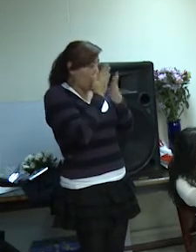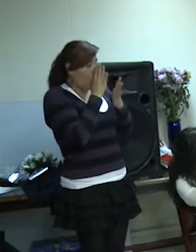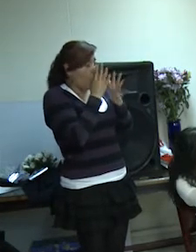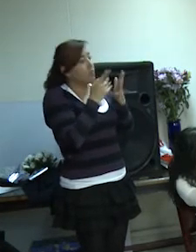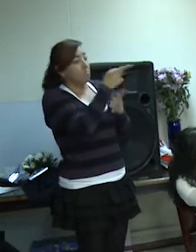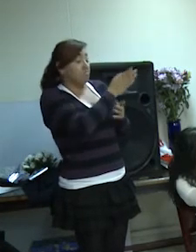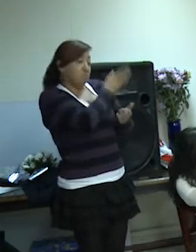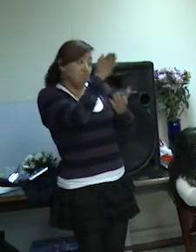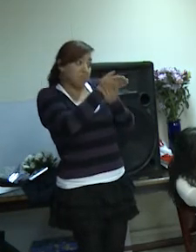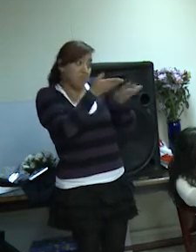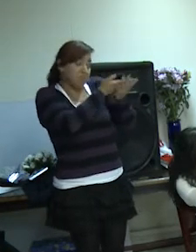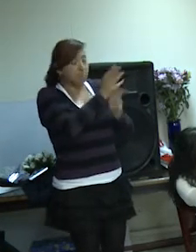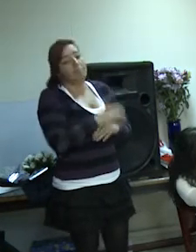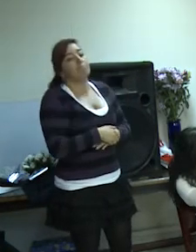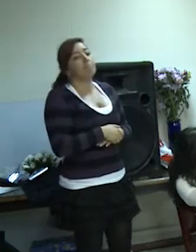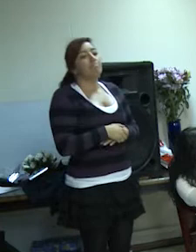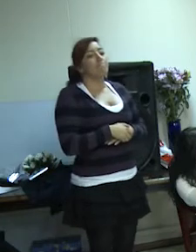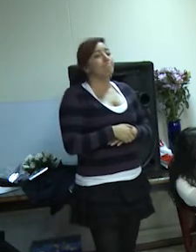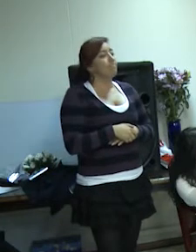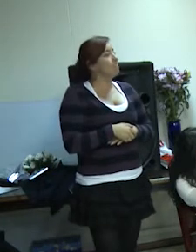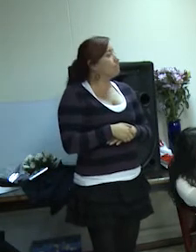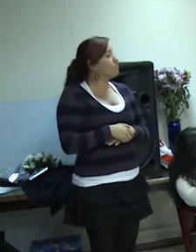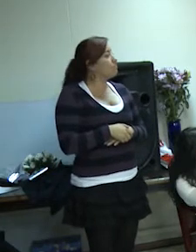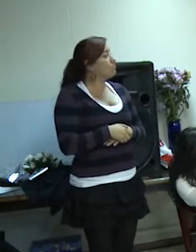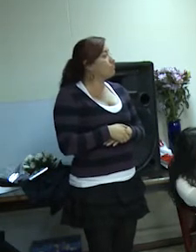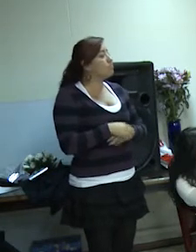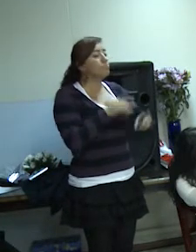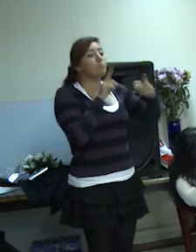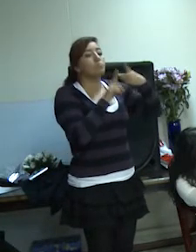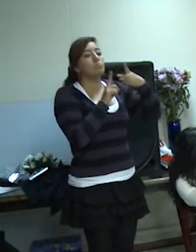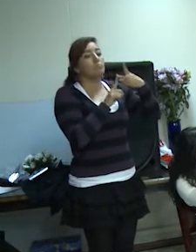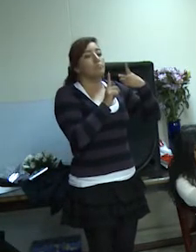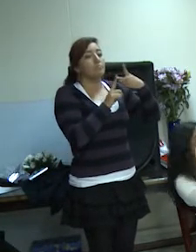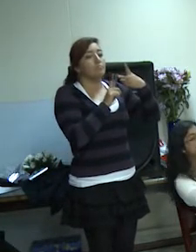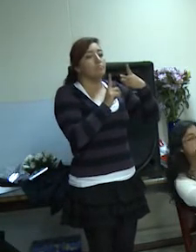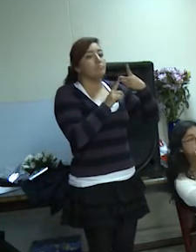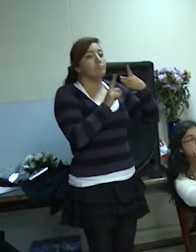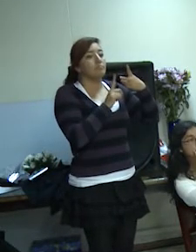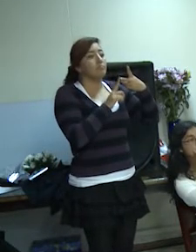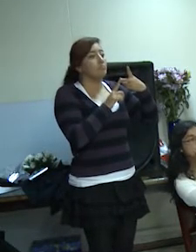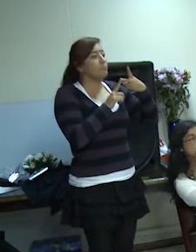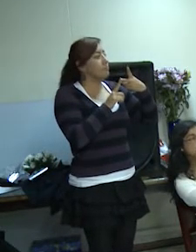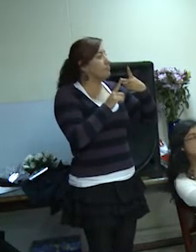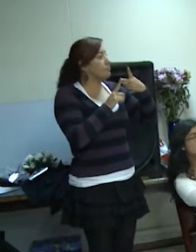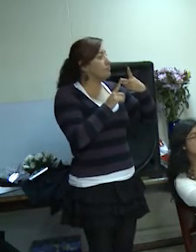eso puntualmente, digamos. Lo segundo es el tema de,